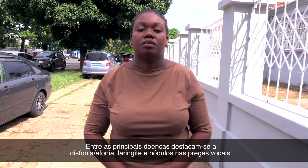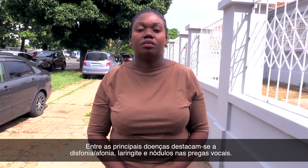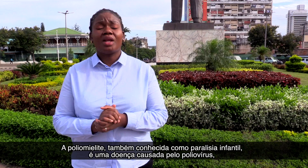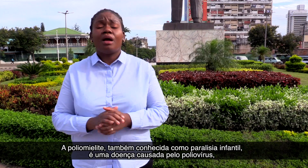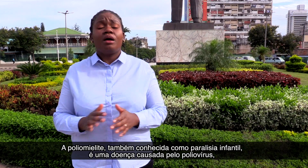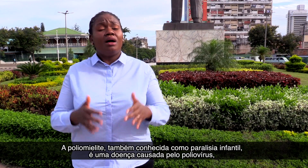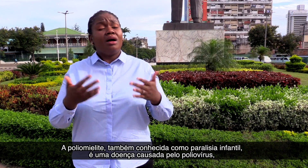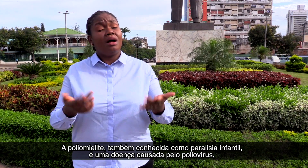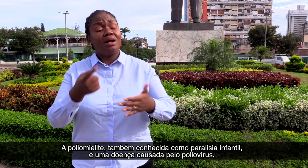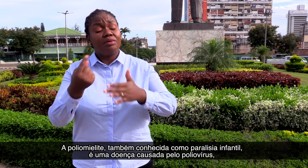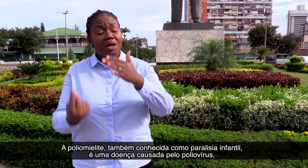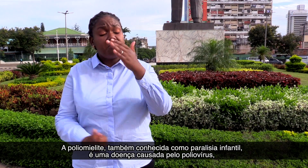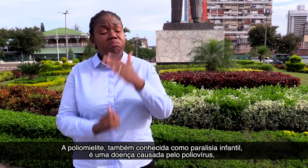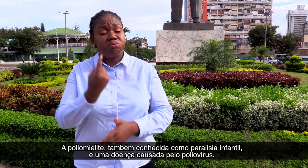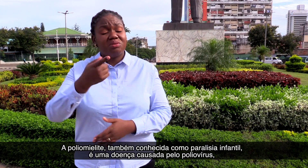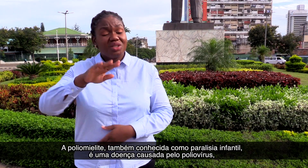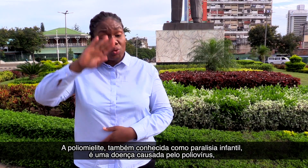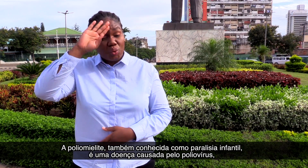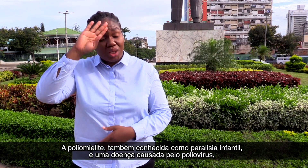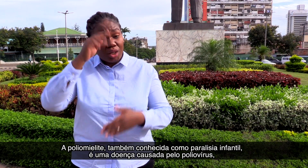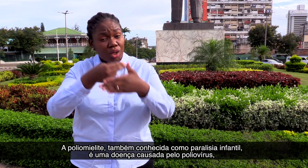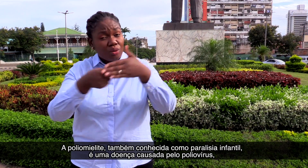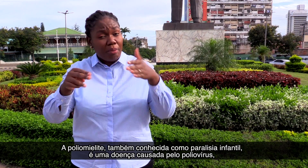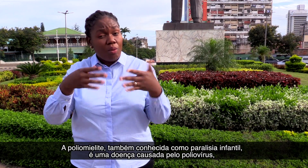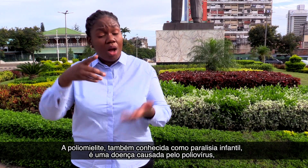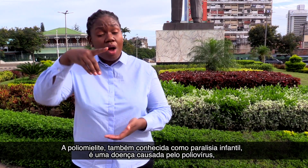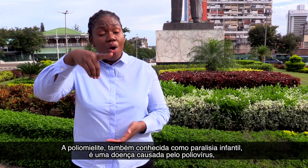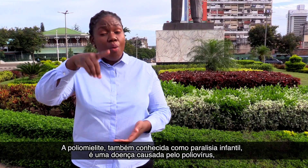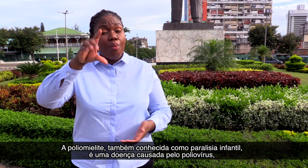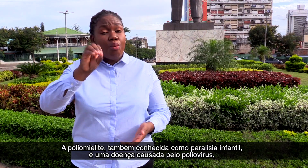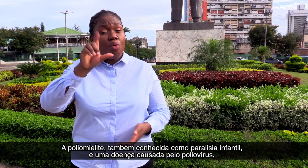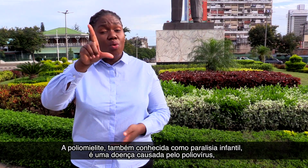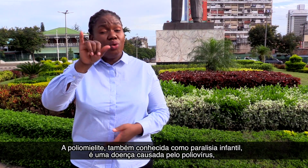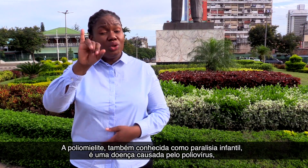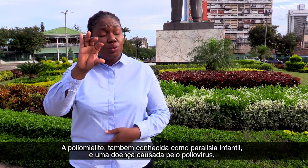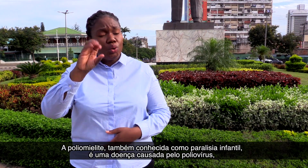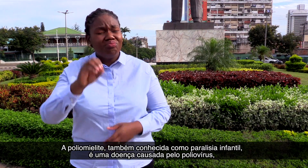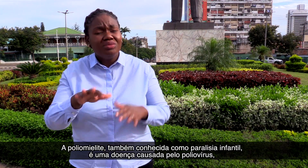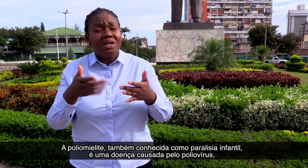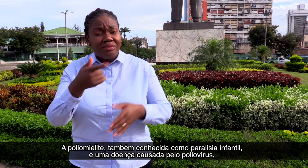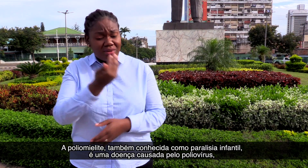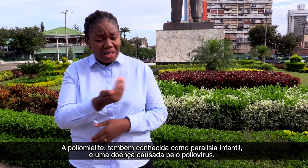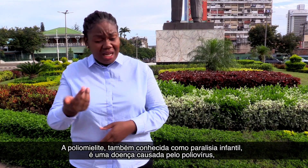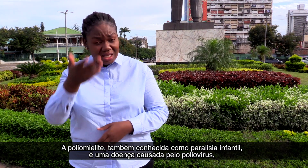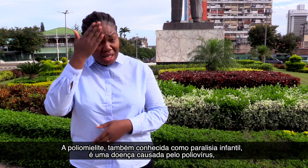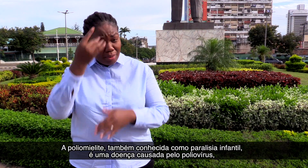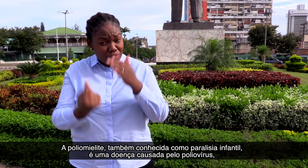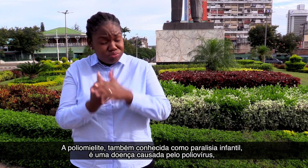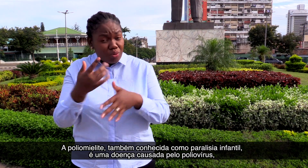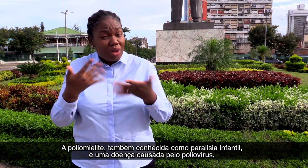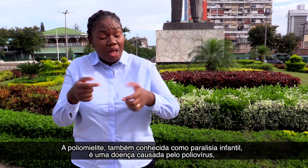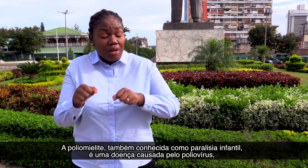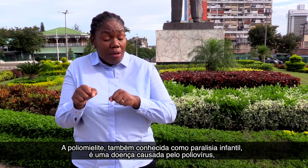vocais. A poliomielite, também conhecida como paralisia infantil, é uma doença causada